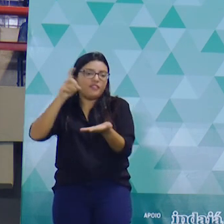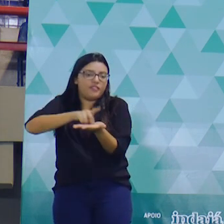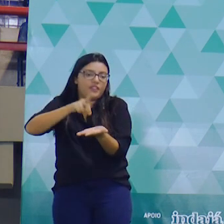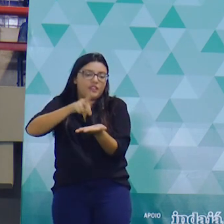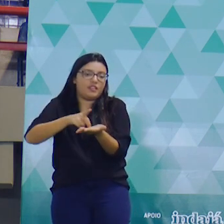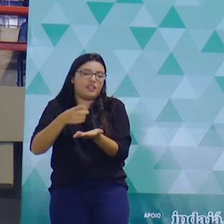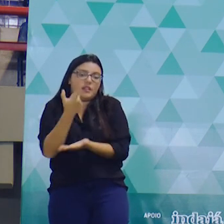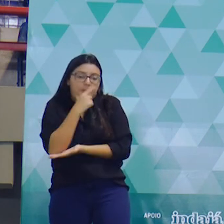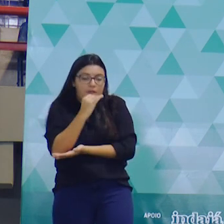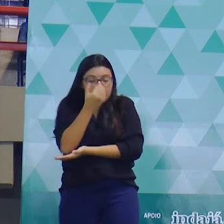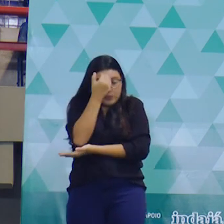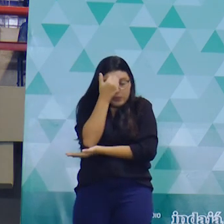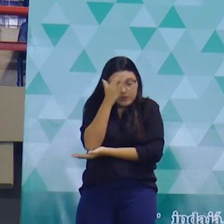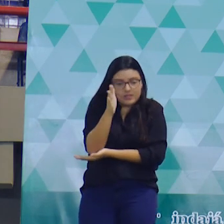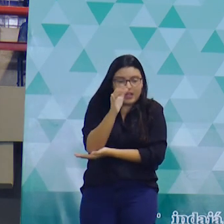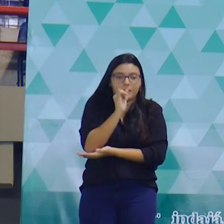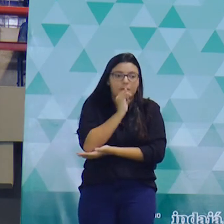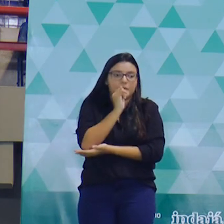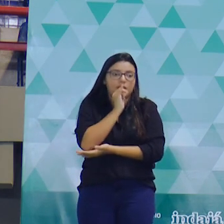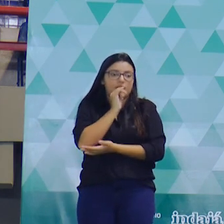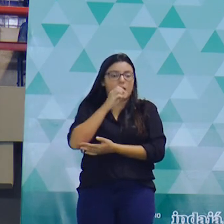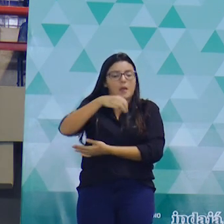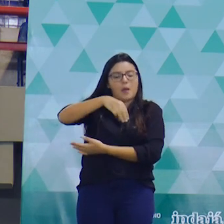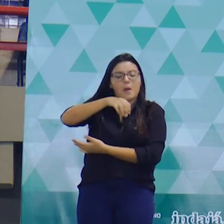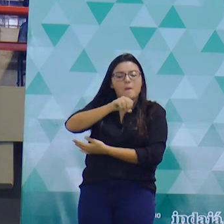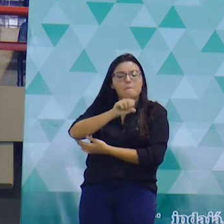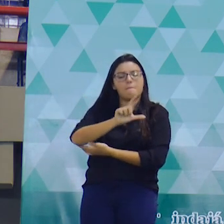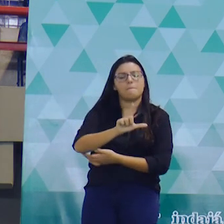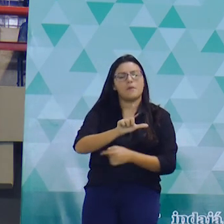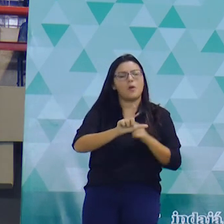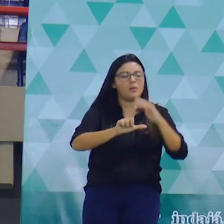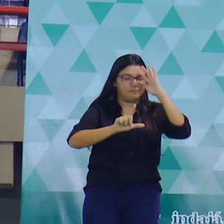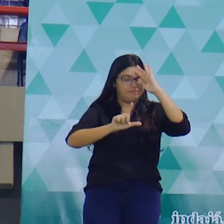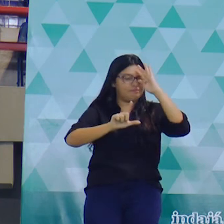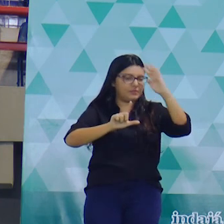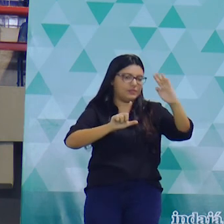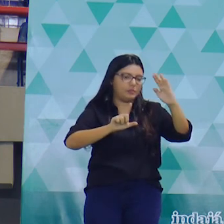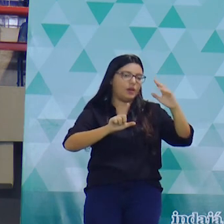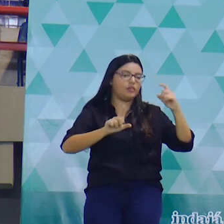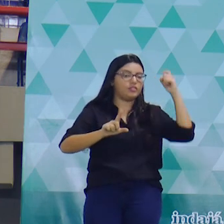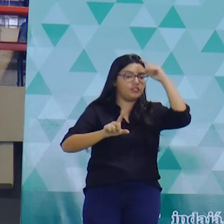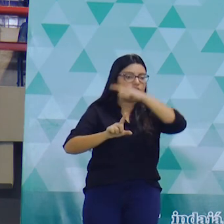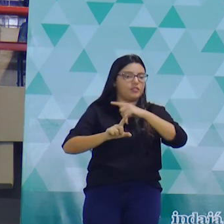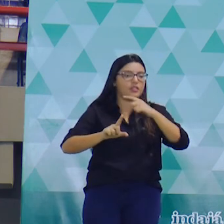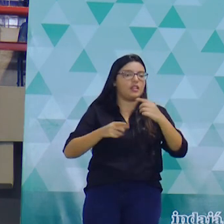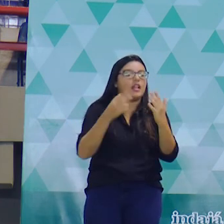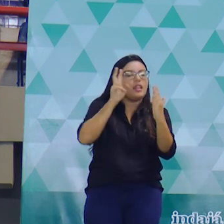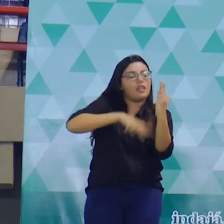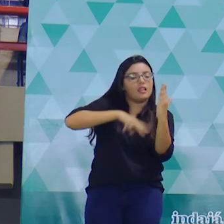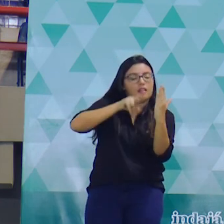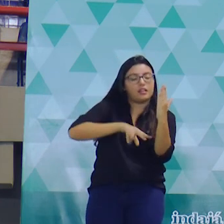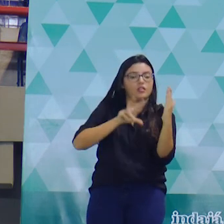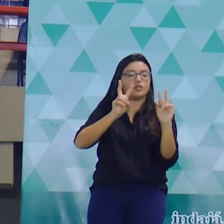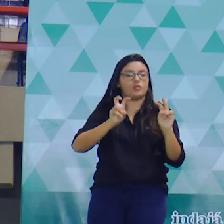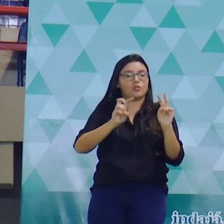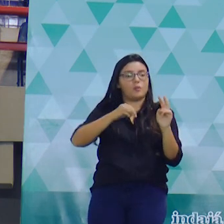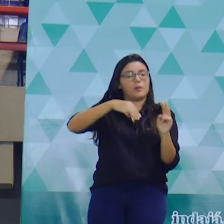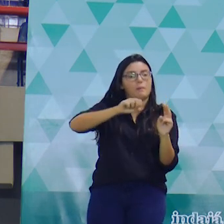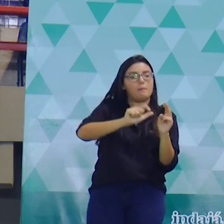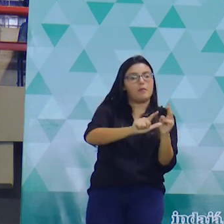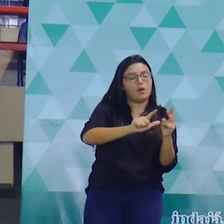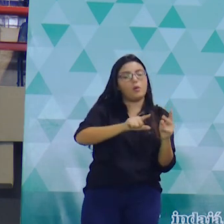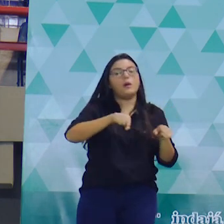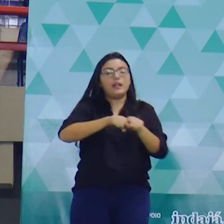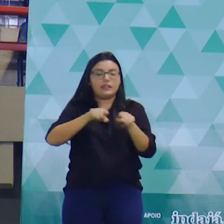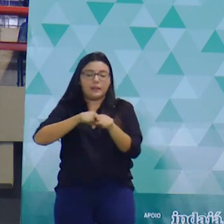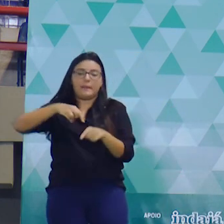você não sabe trabalhar com o mol, que é a nossa principal dificuldade, lê um pouquinho sobre mol e sobre massa molar. Vocês vão